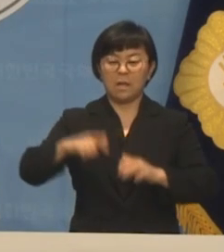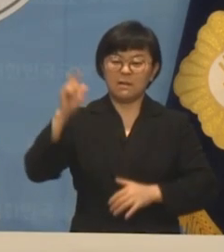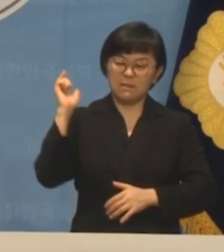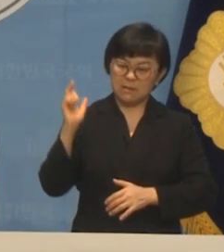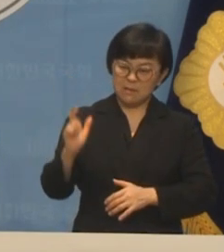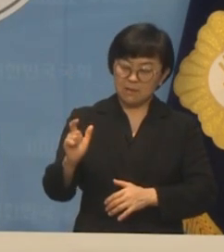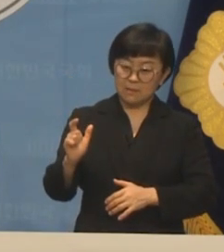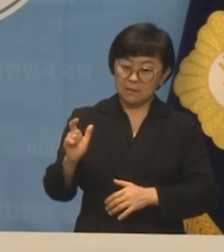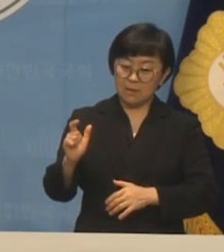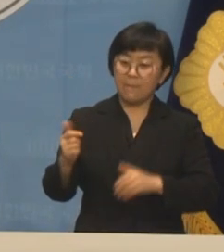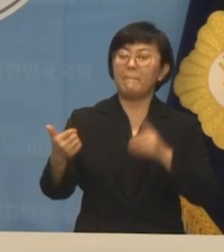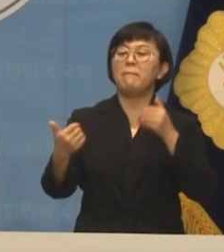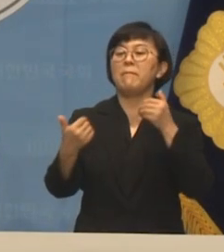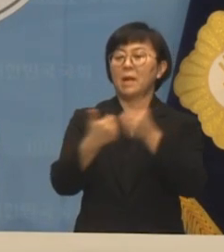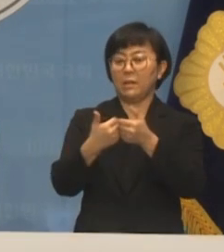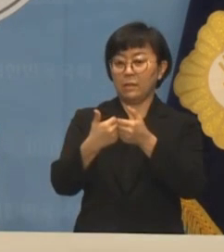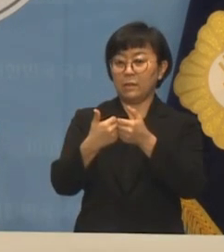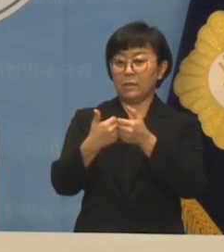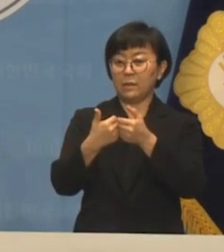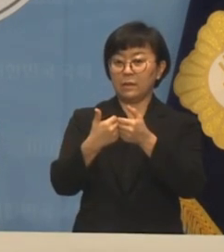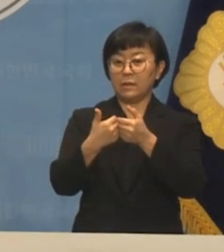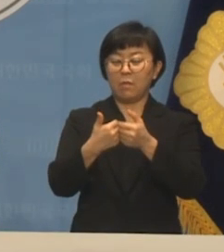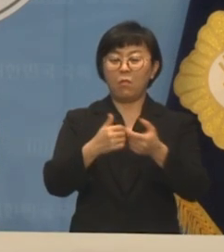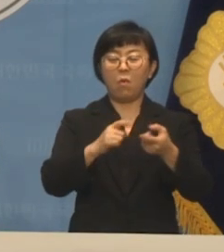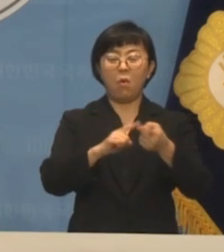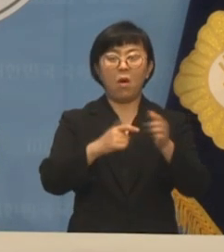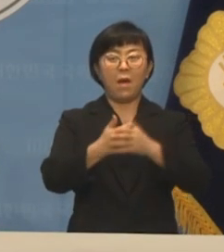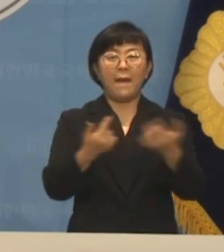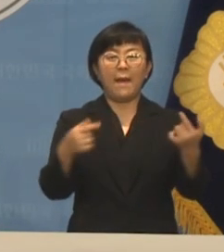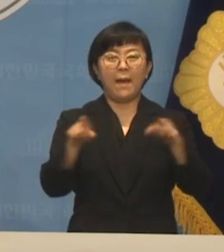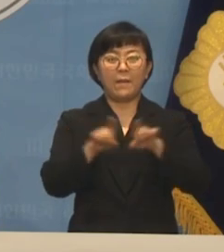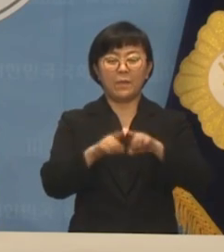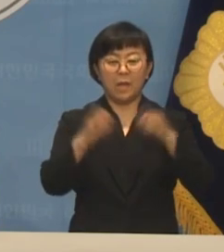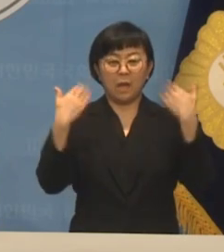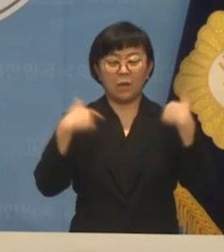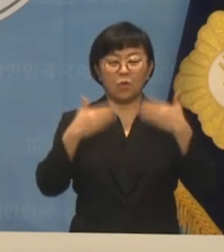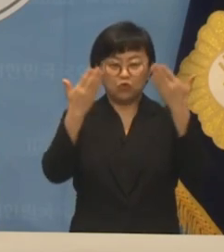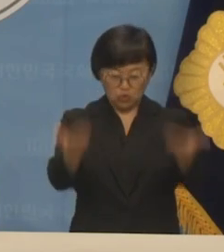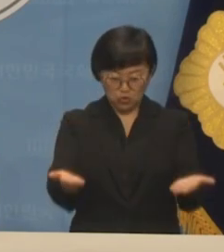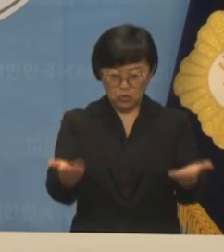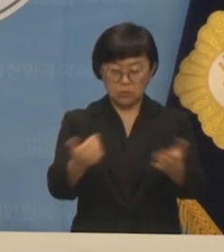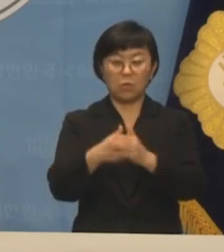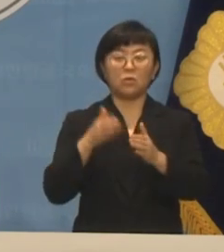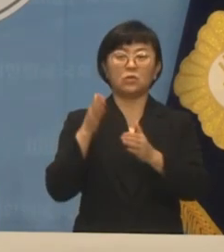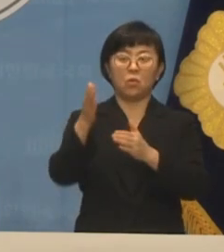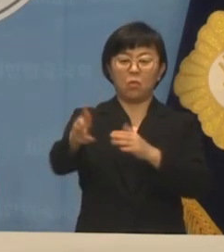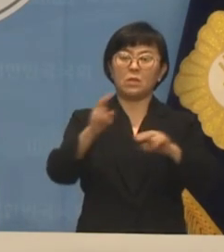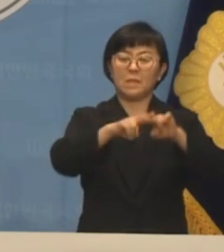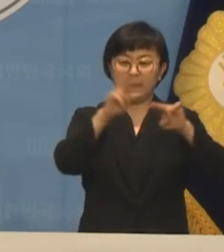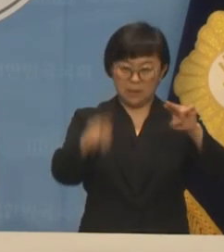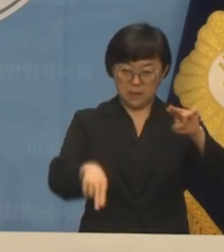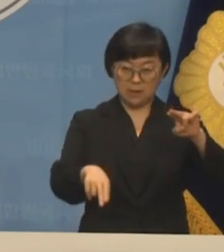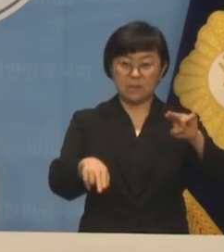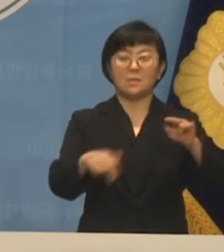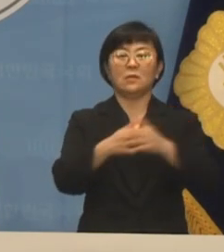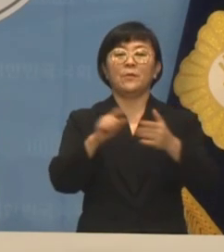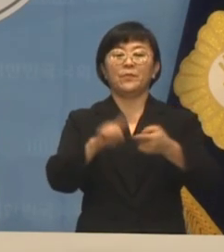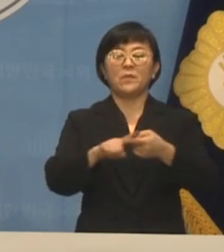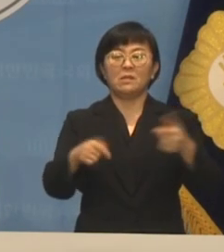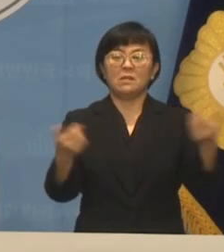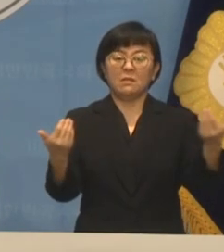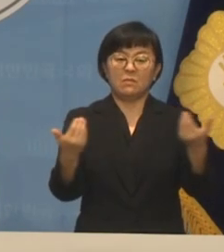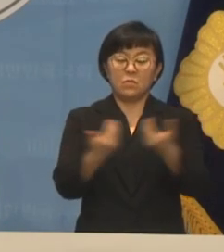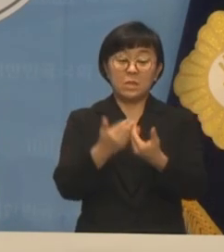강력하게 반발하면서 동맹휴학 또는 전공의 사직서 이렇게